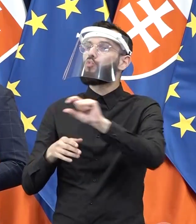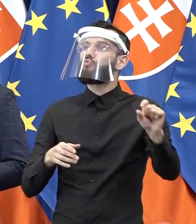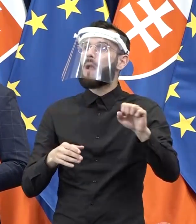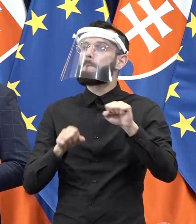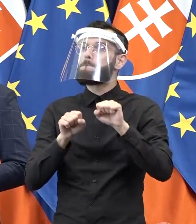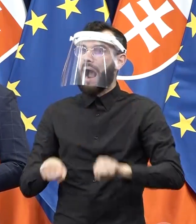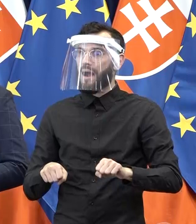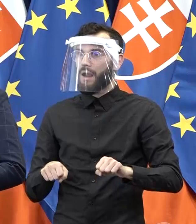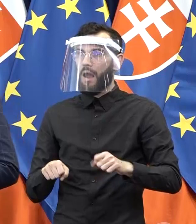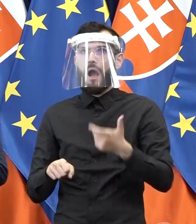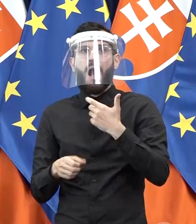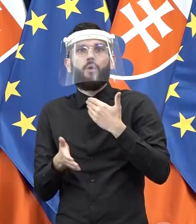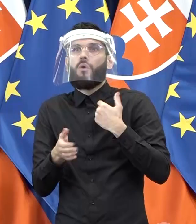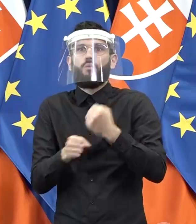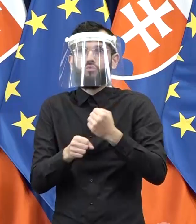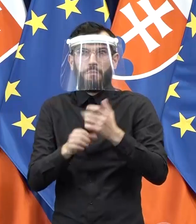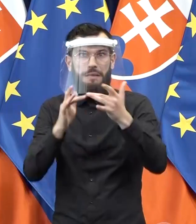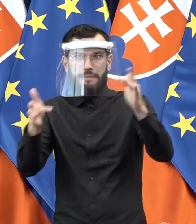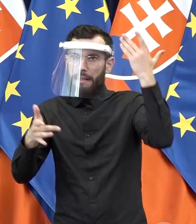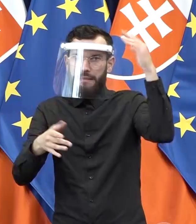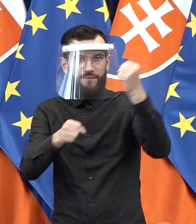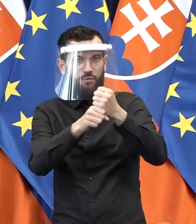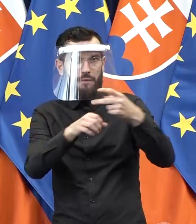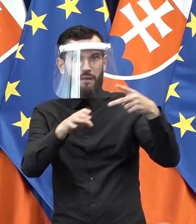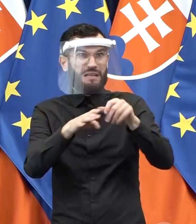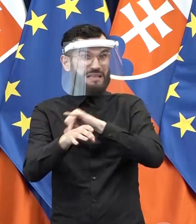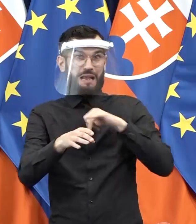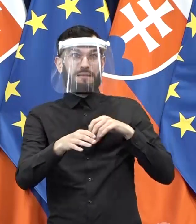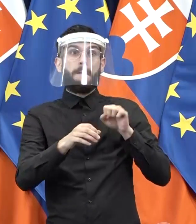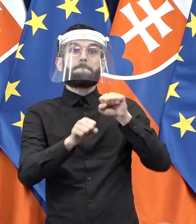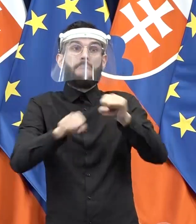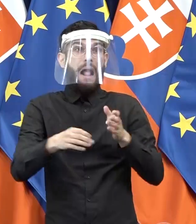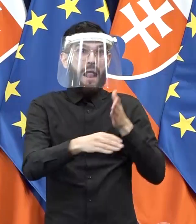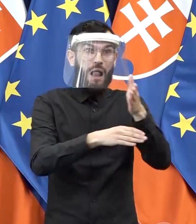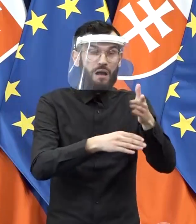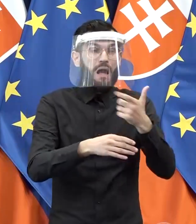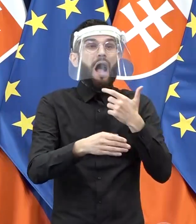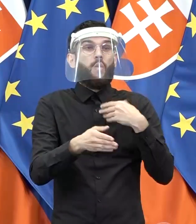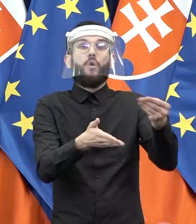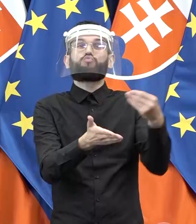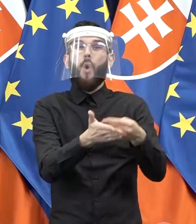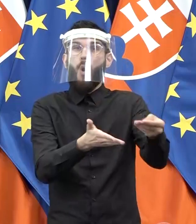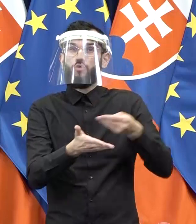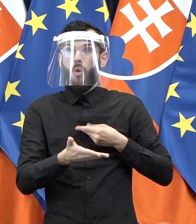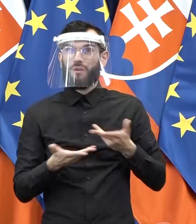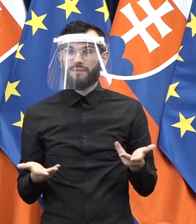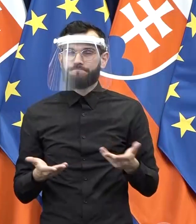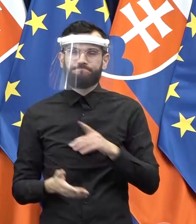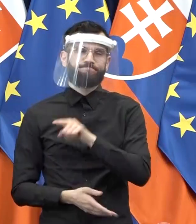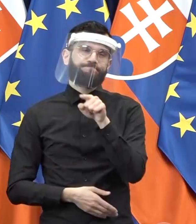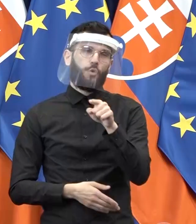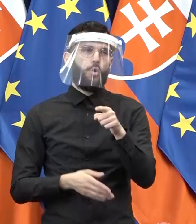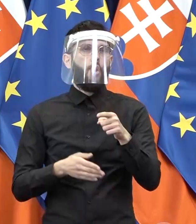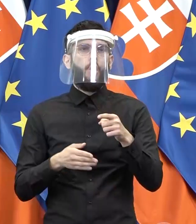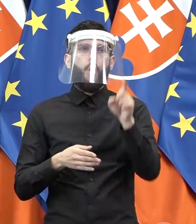sa tie účty vedeli dať zriadiť, dajme tomu cez internet, aby nemuseli ísť priamo do banky a tak ďalej? Úprimne povedané otázka, ktorú sme začal